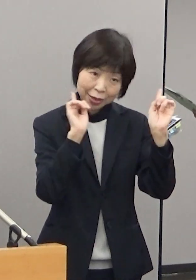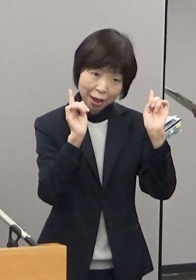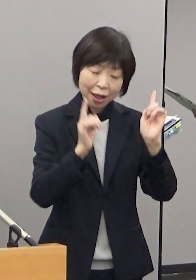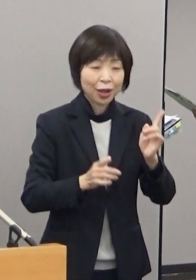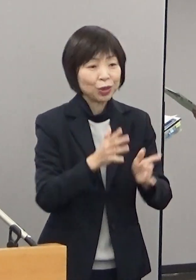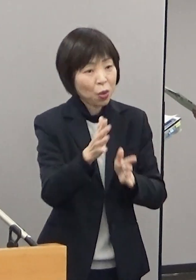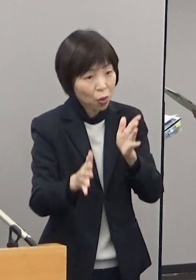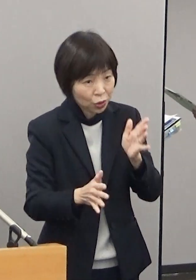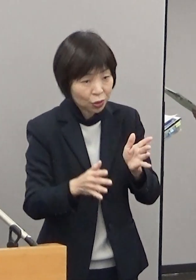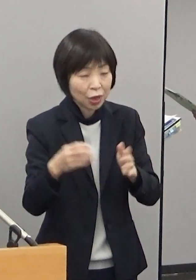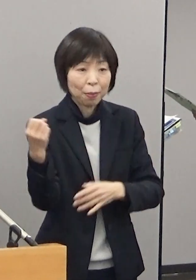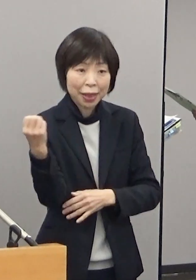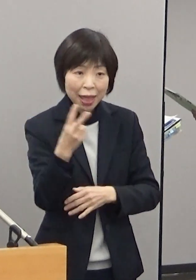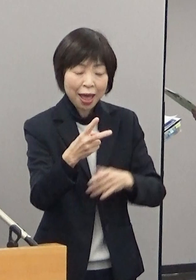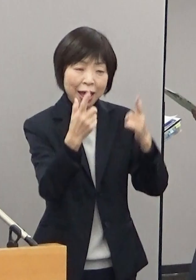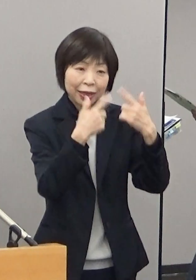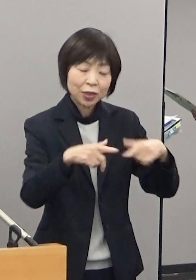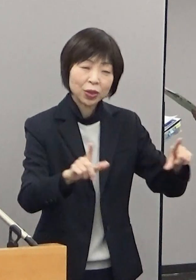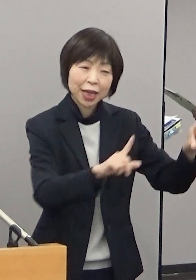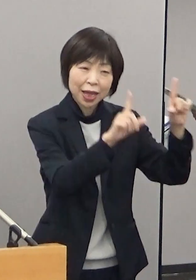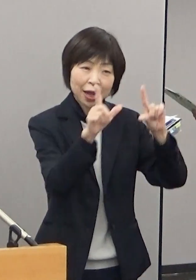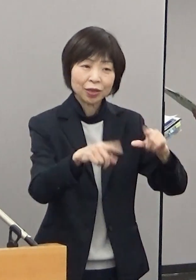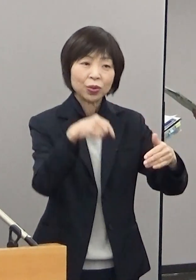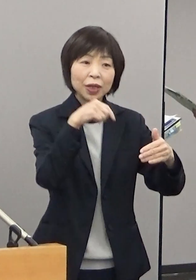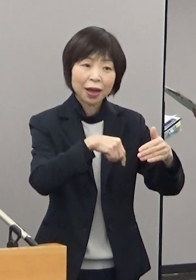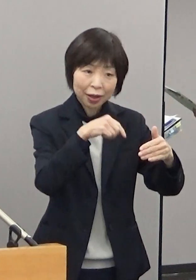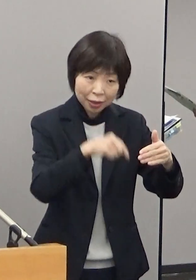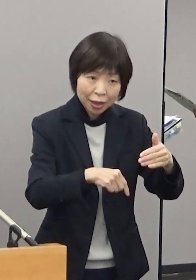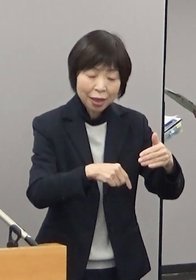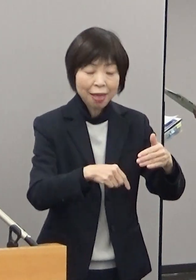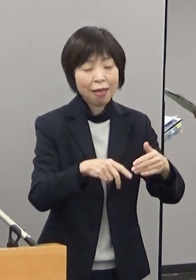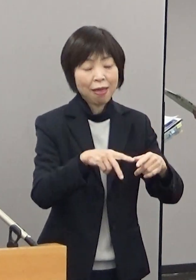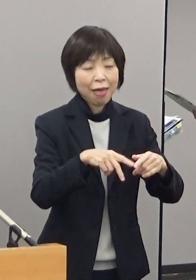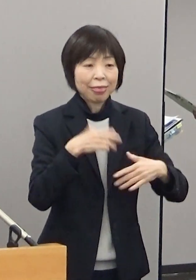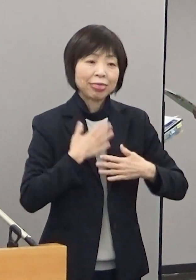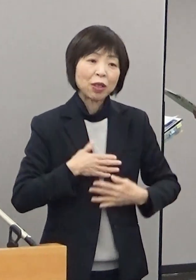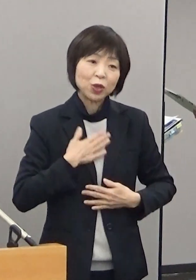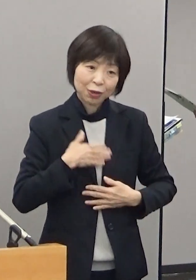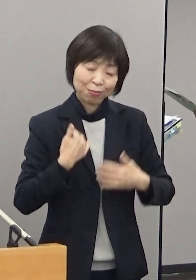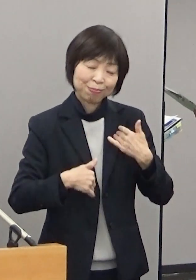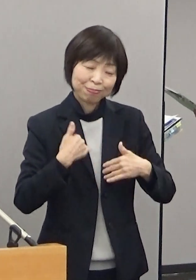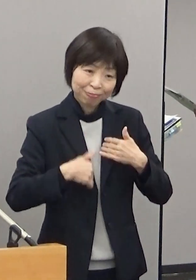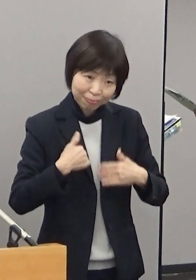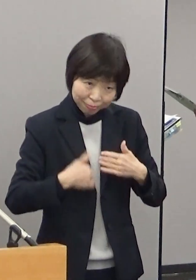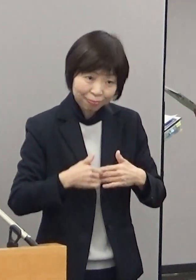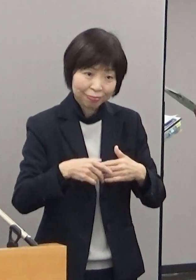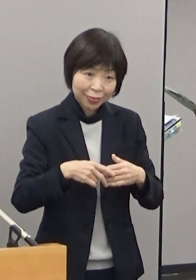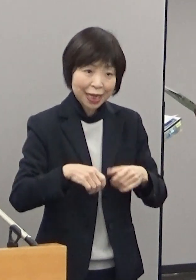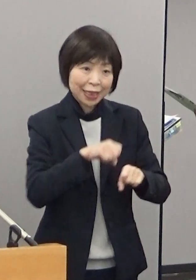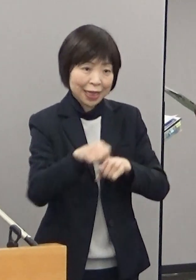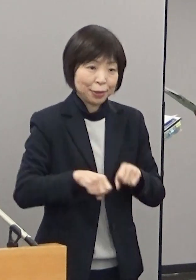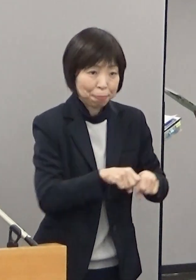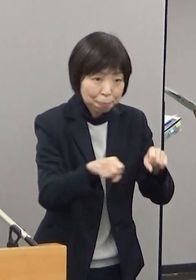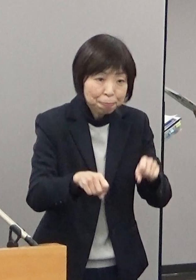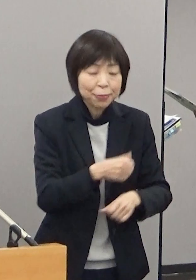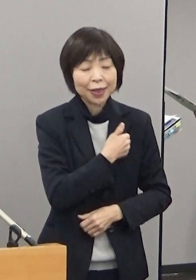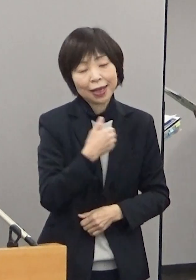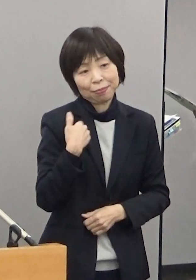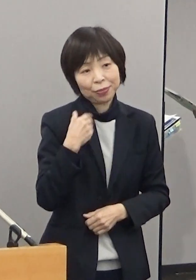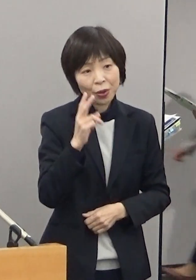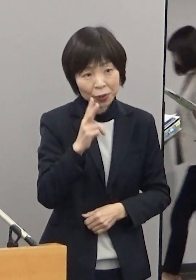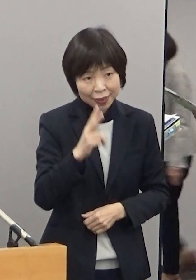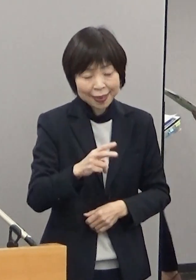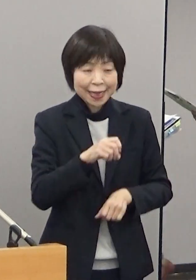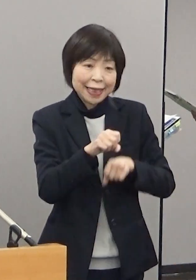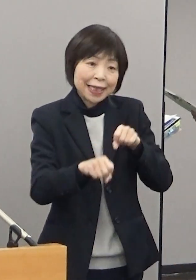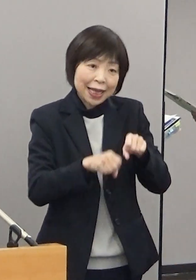して、また日常の乗り物としても楽しく快適に自転車に乗っていただけますように、自転